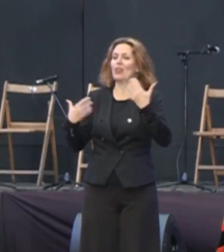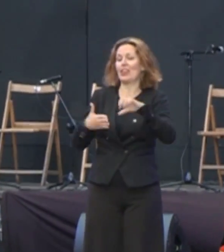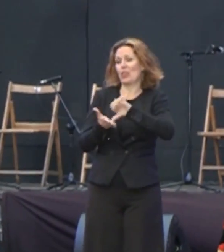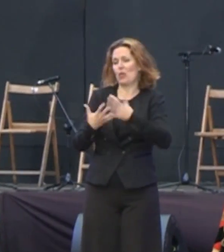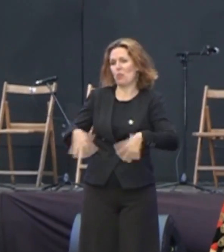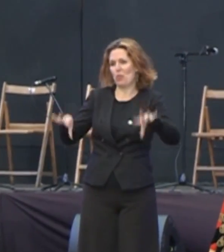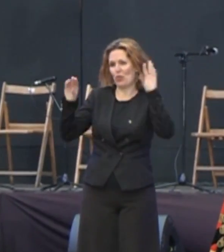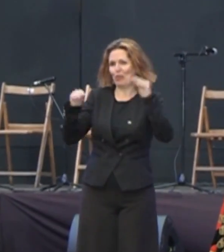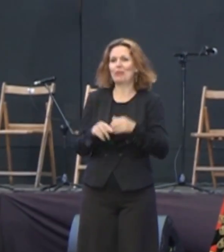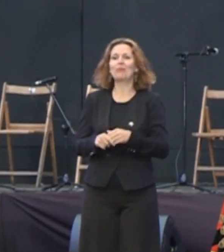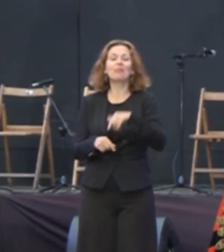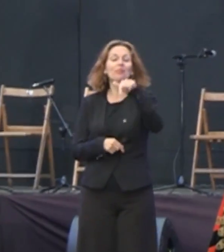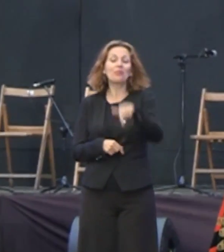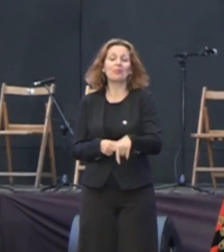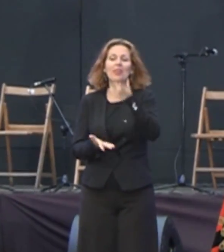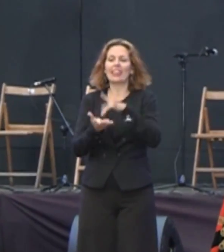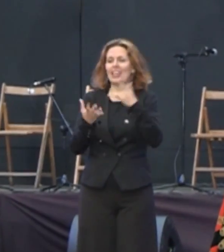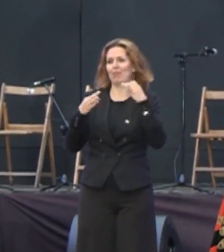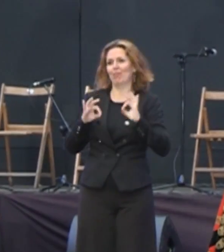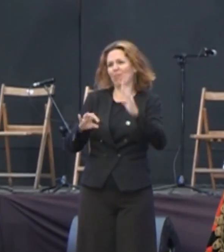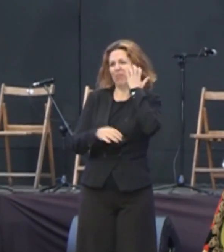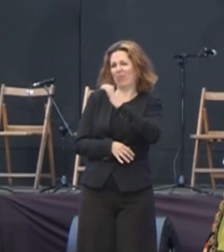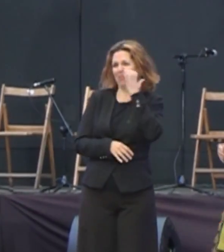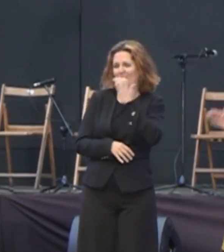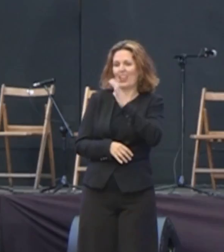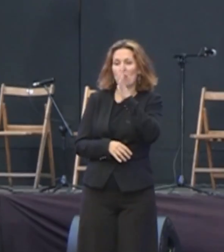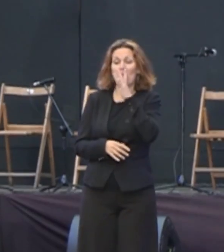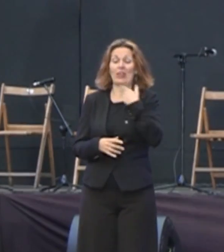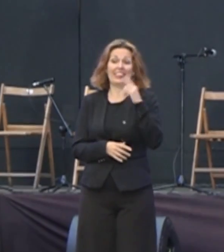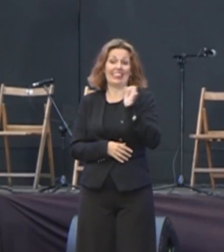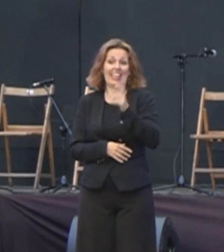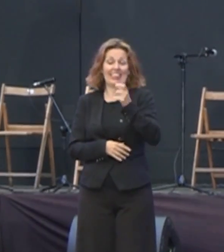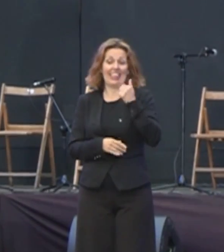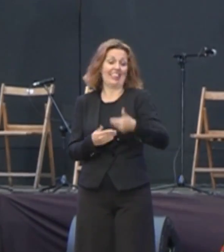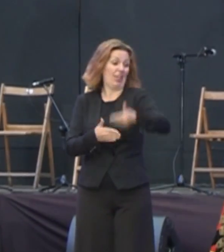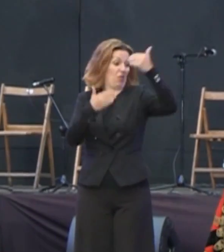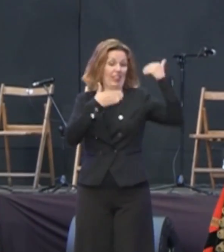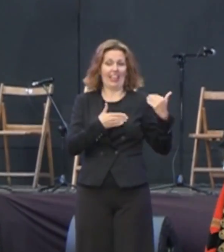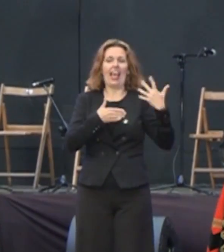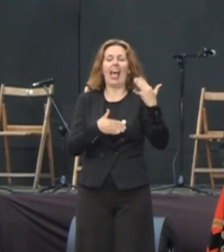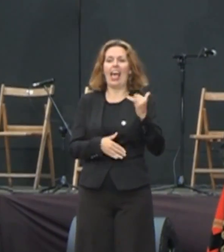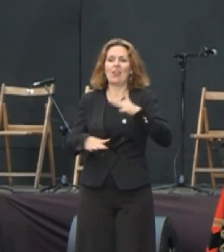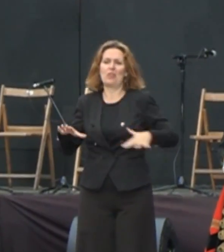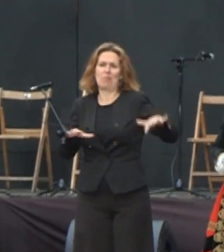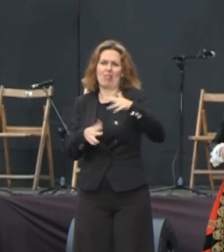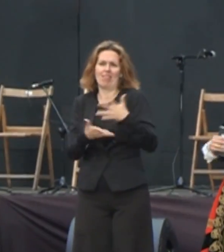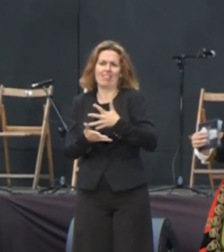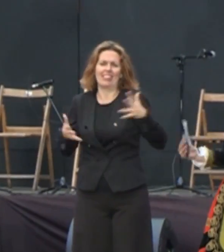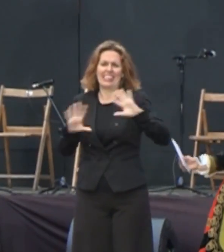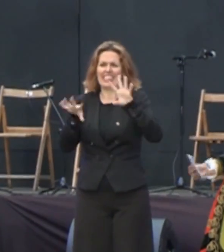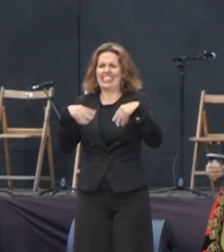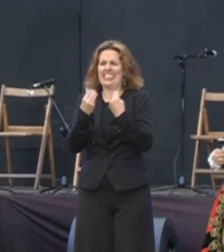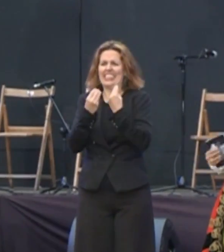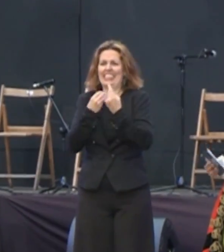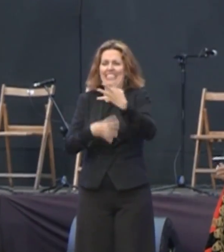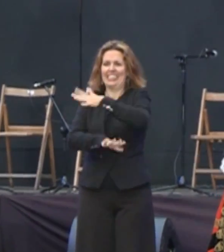Burgos. Hoy es un día un poco extraño, porque habitualmente detrás de este escenario hay un espacio muy grande, lleno de